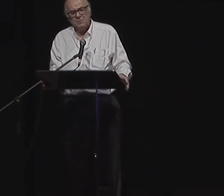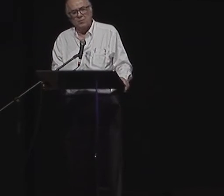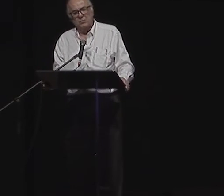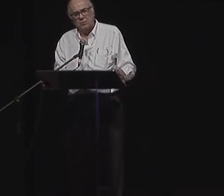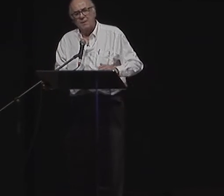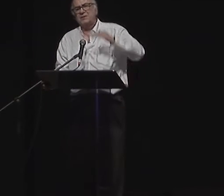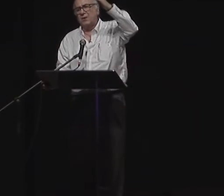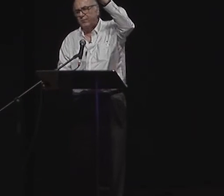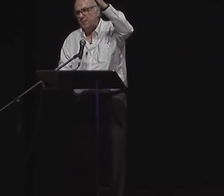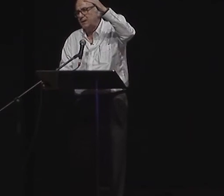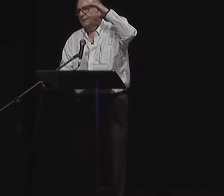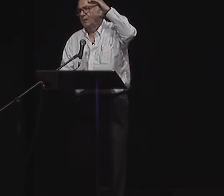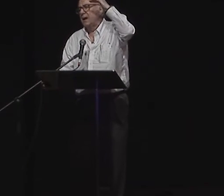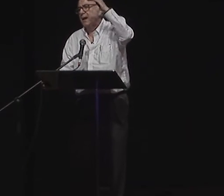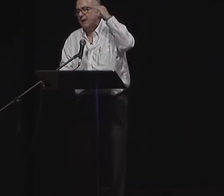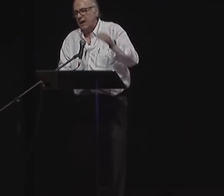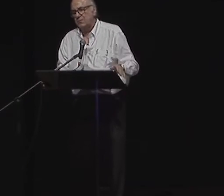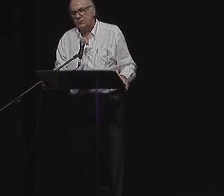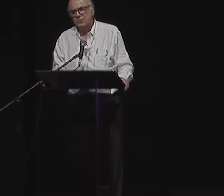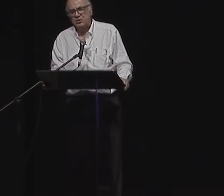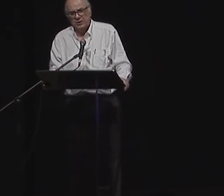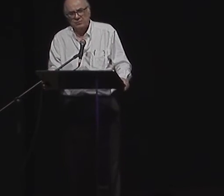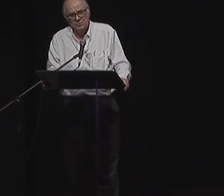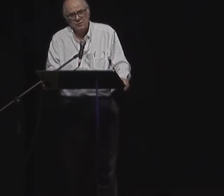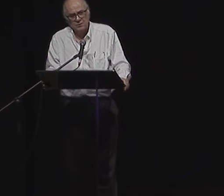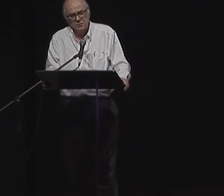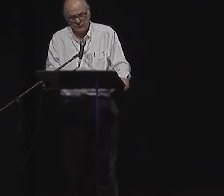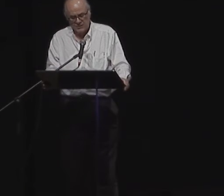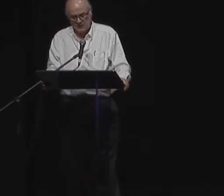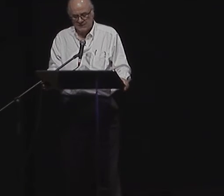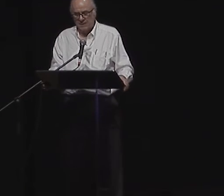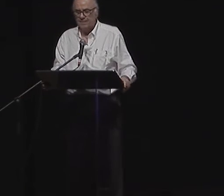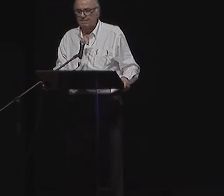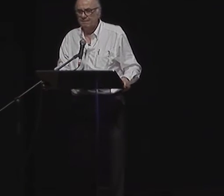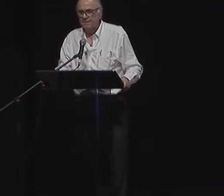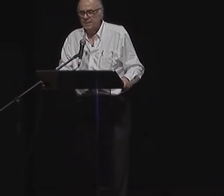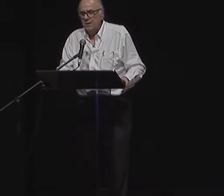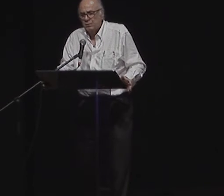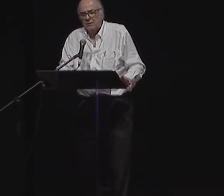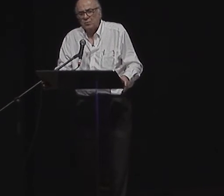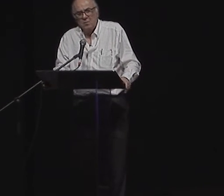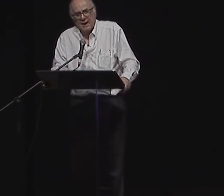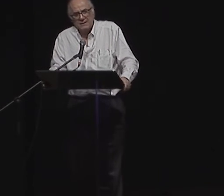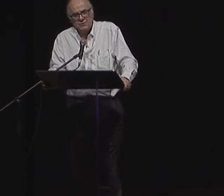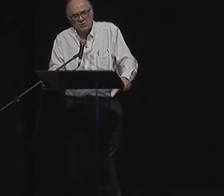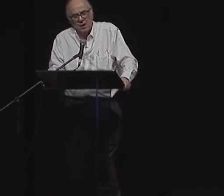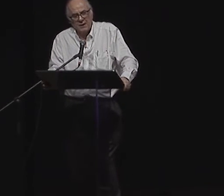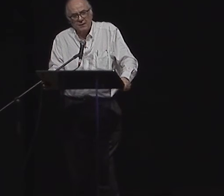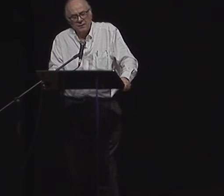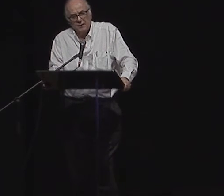partilham a mesma cultura, mas obviamente em graus distintos de sofisticação. Portanto, como é